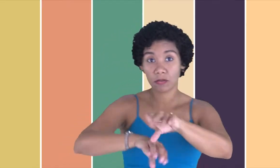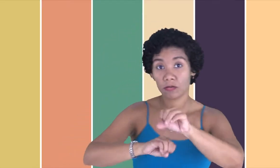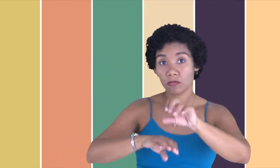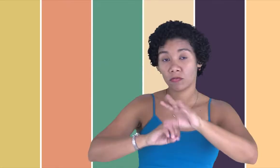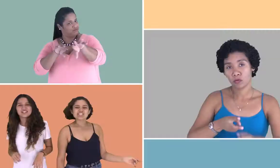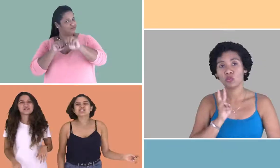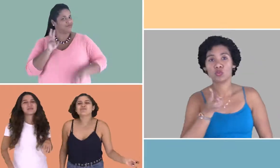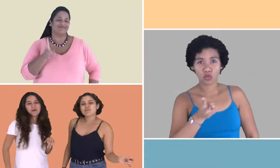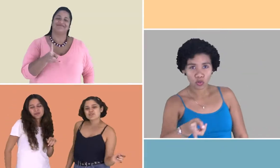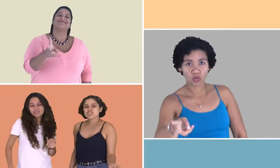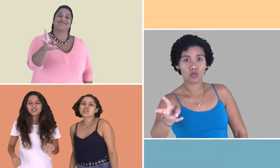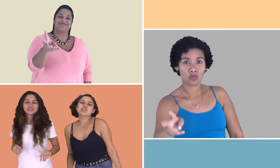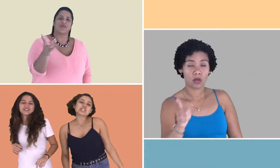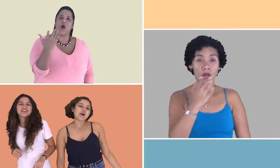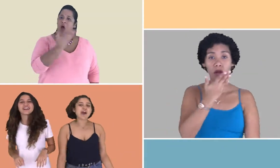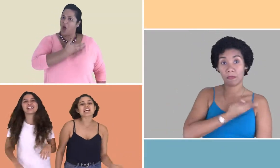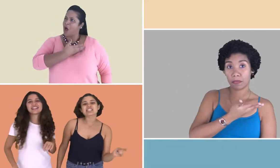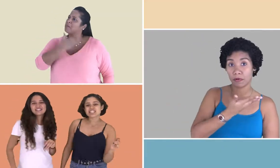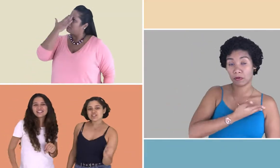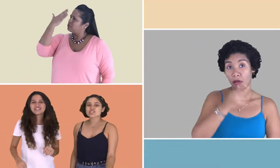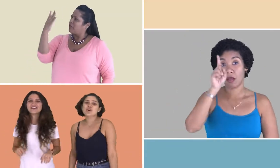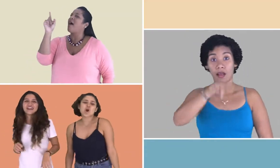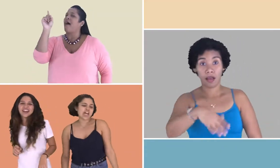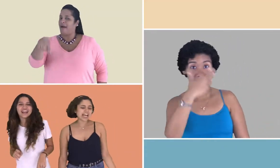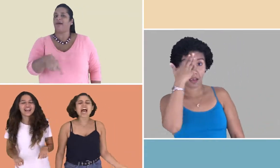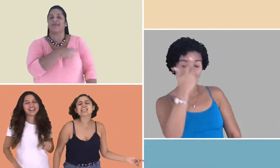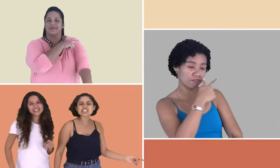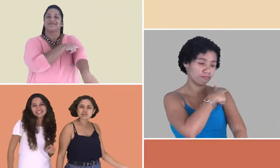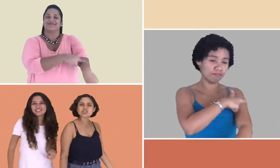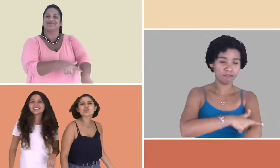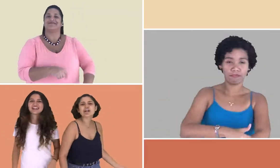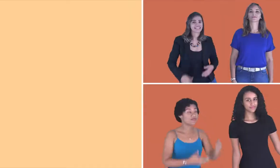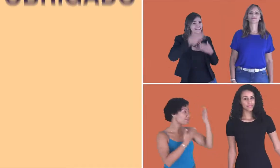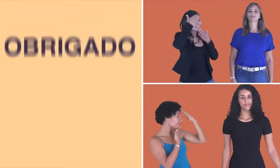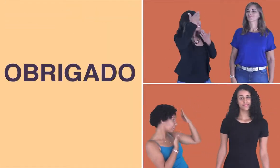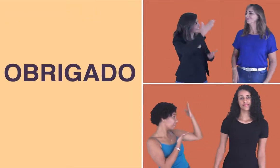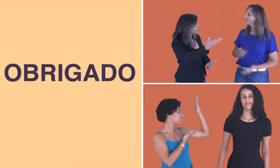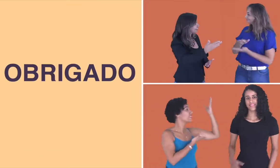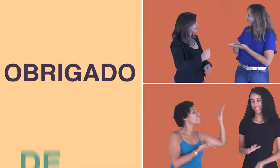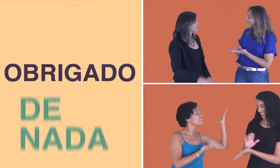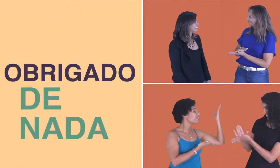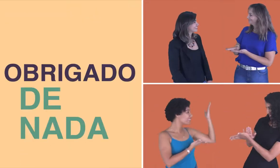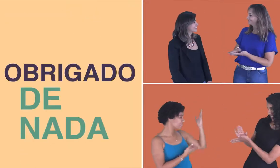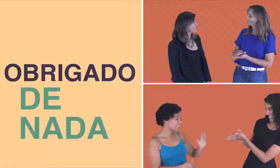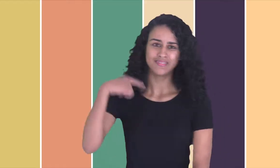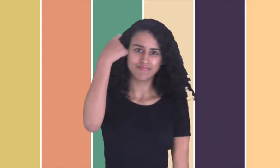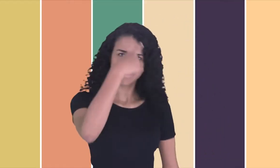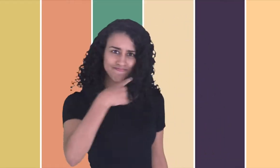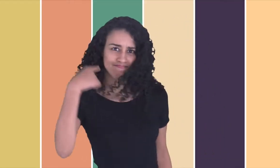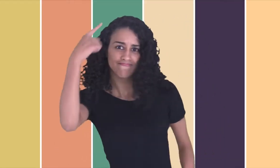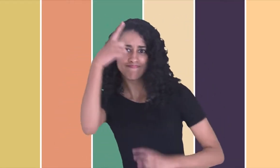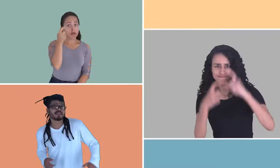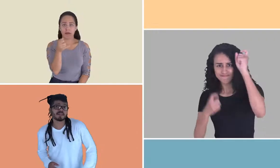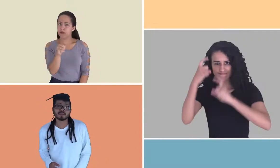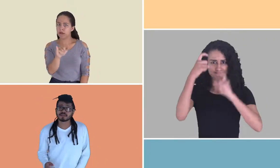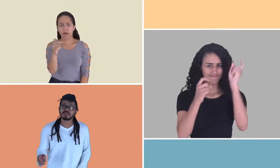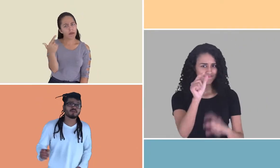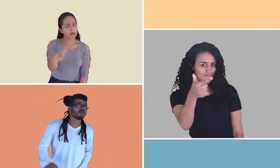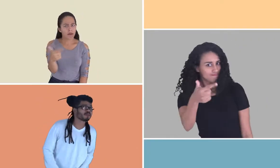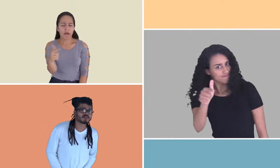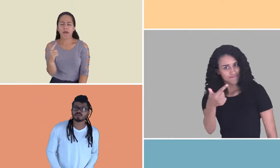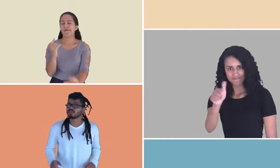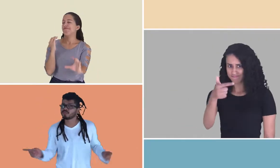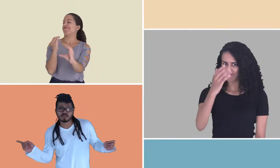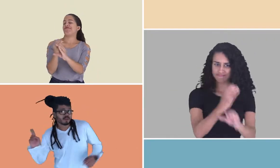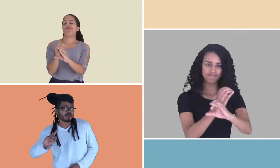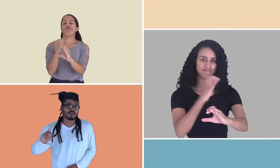Dando continuidade no papo de inclusão, agradecer o seu colega é questão de educação. Obrigado, de nada, atenção na expressão. Se não